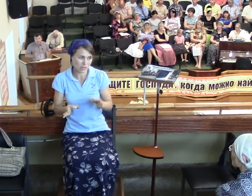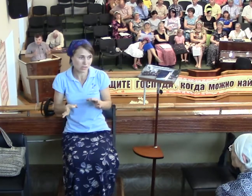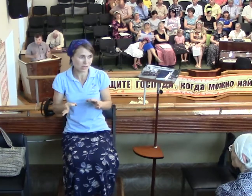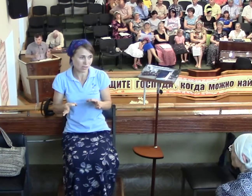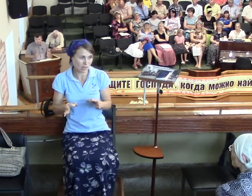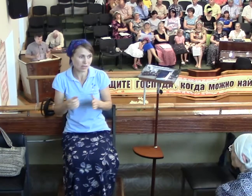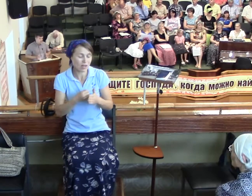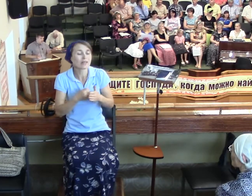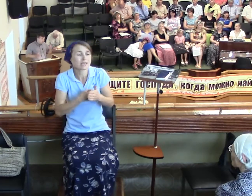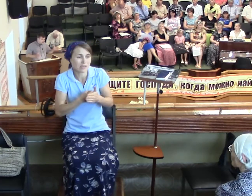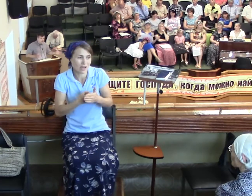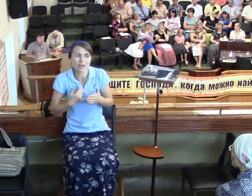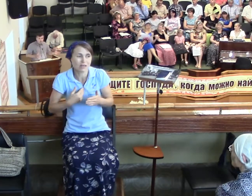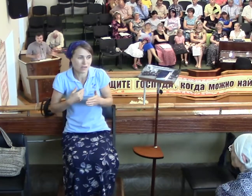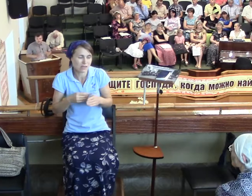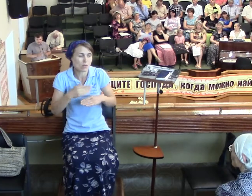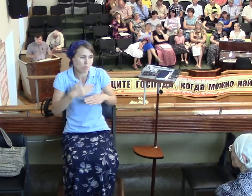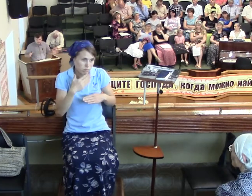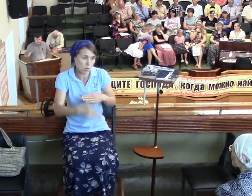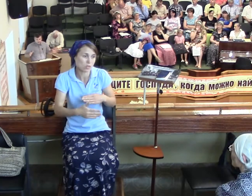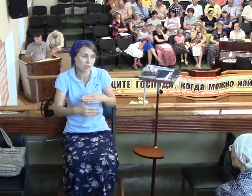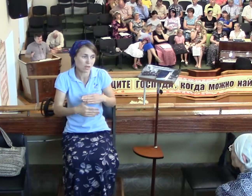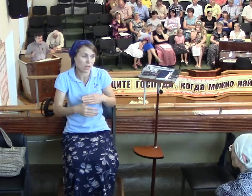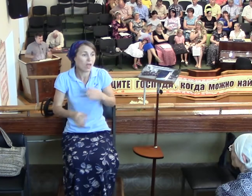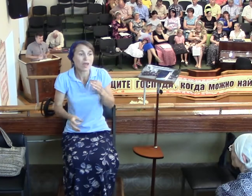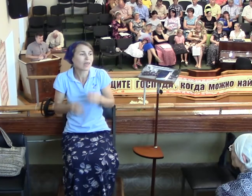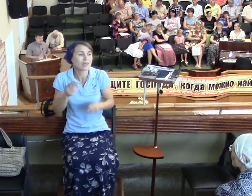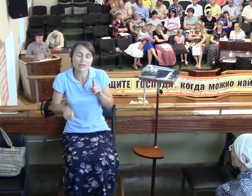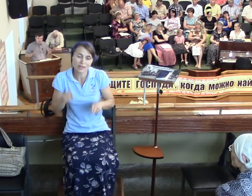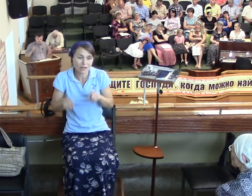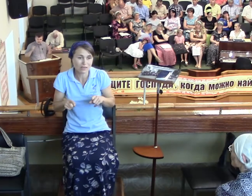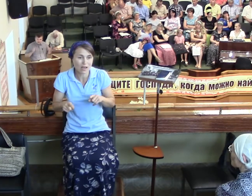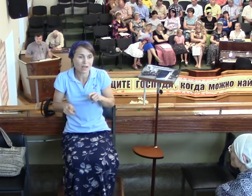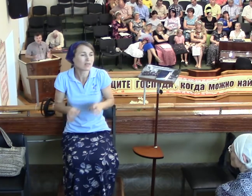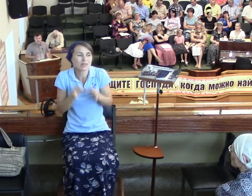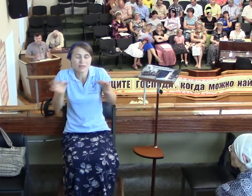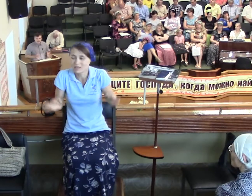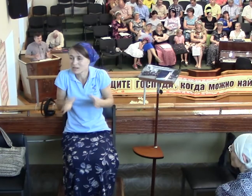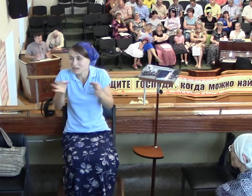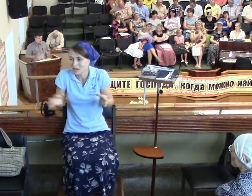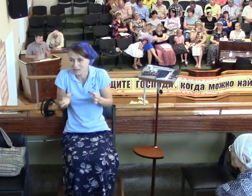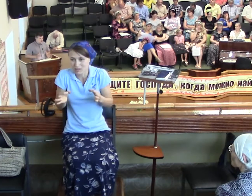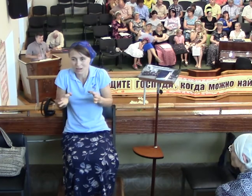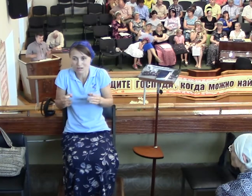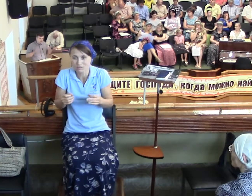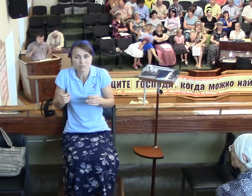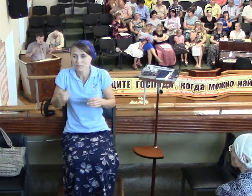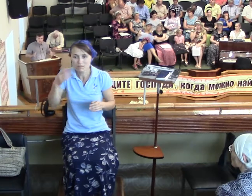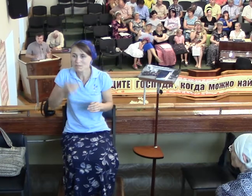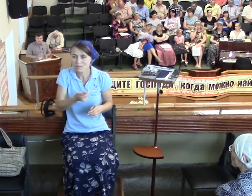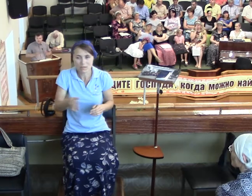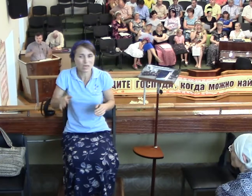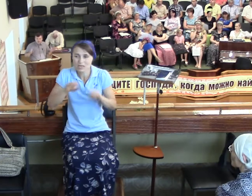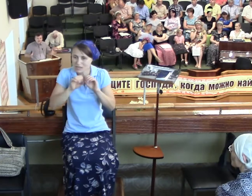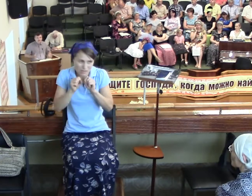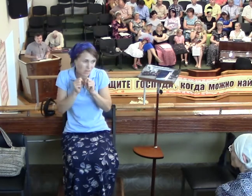она вообще доходит, но порой она не доходит никогда. И вы знаете, когда человек уже часто состарится, когда уже вот его